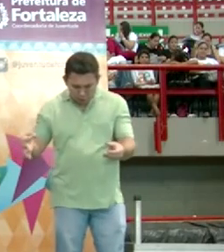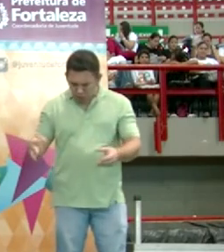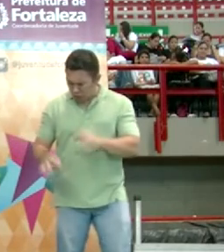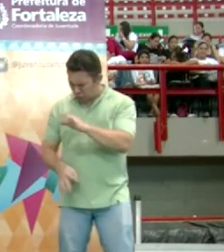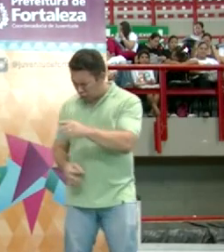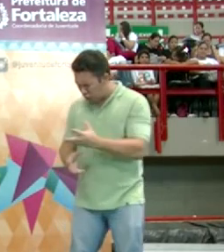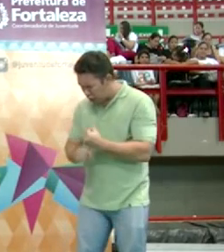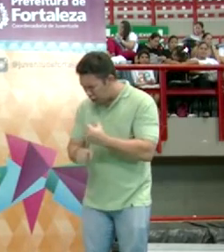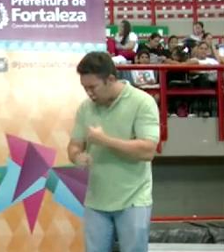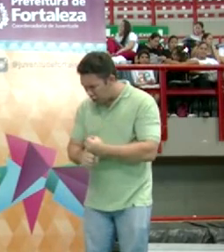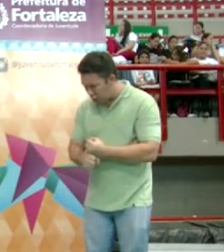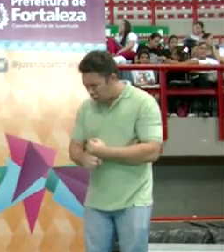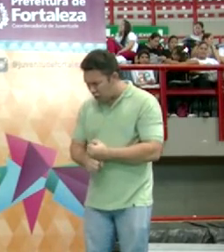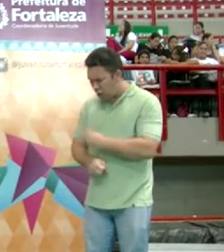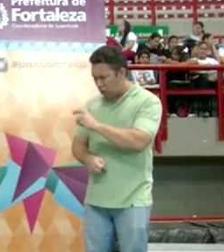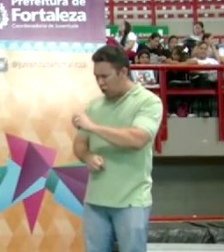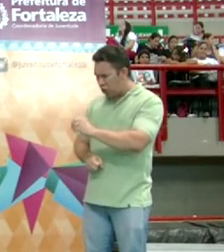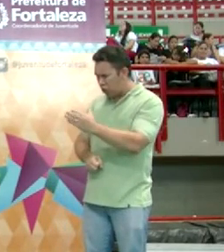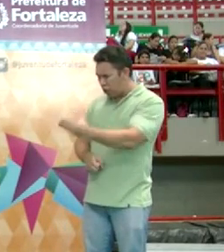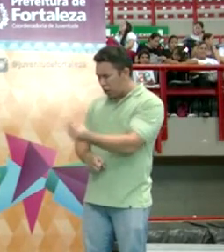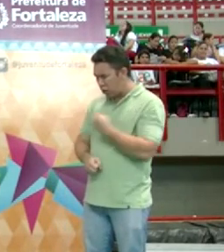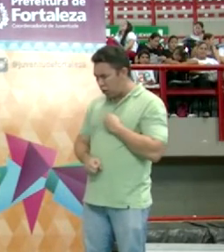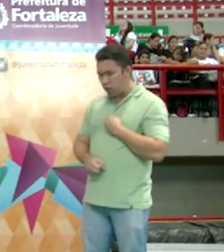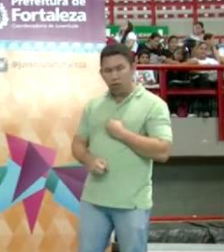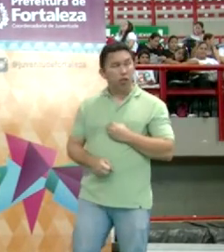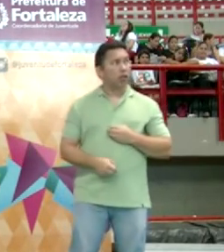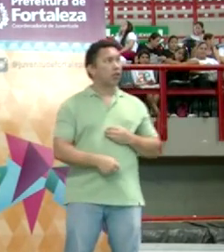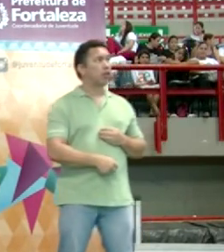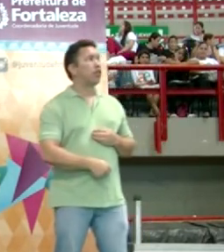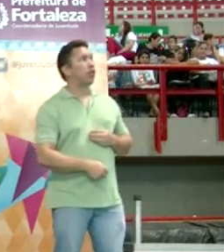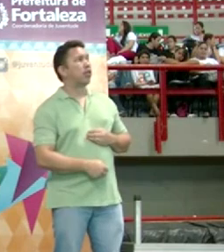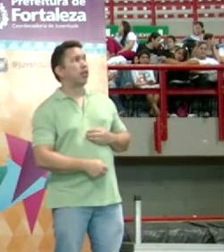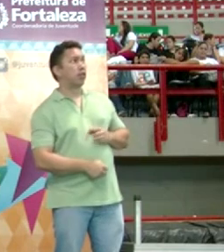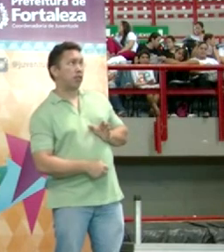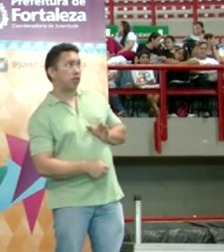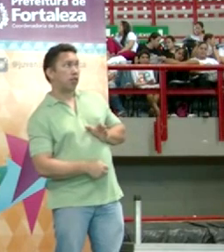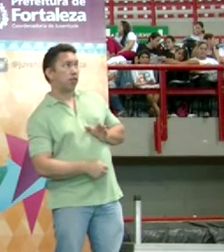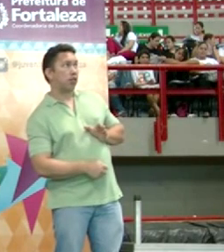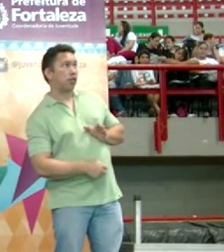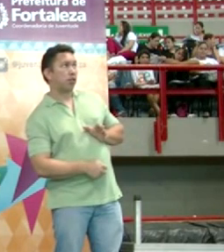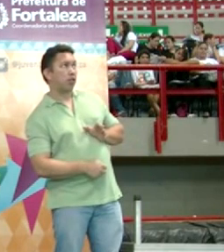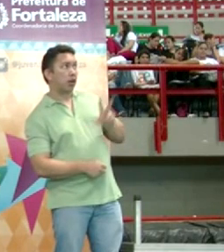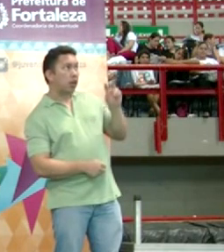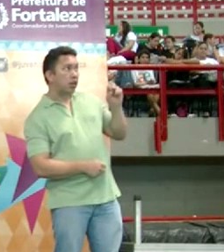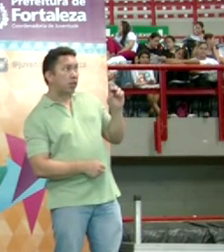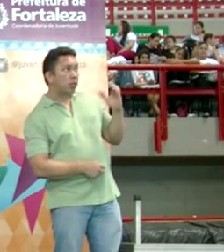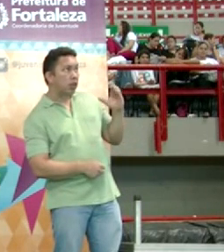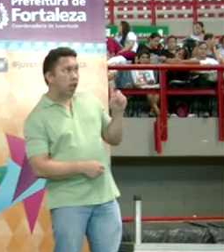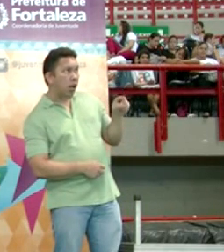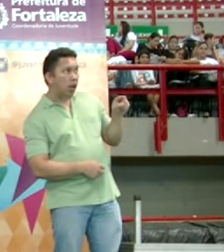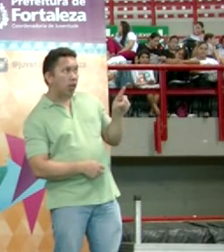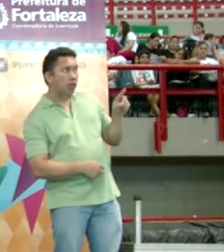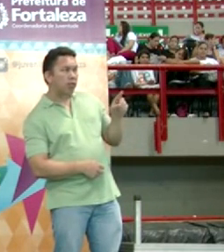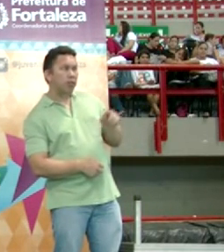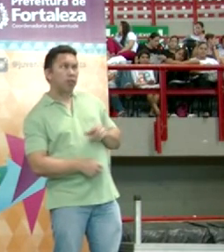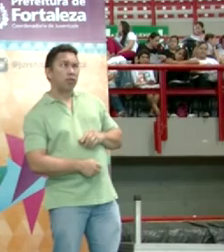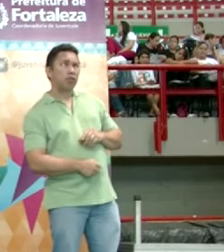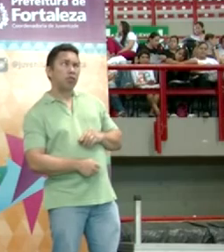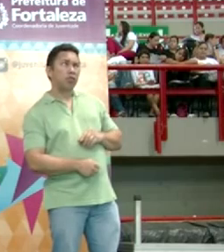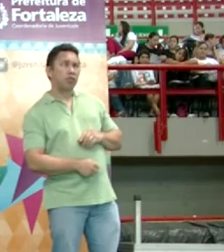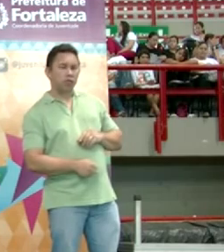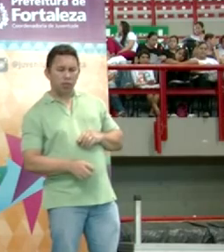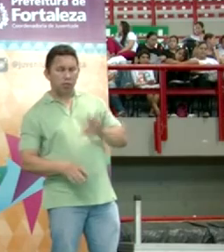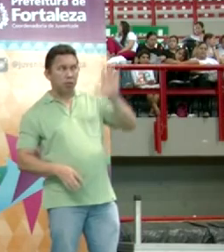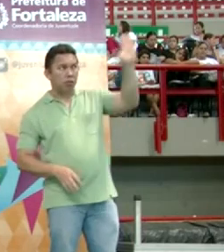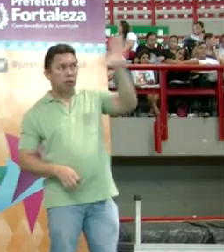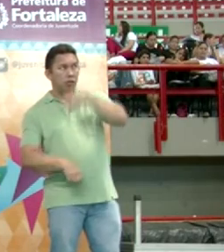somar na calculadora? É 50 centavos de troco. Aí ela olhou para mim, 50, doutor? É. Aí, em vez de pegar os